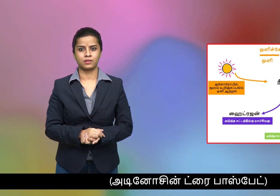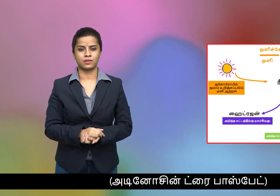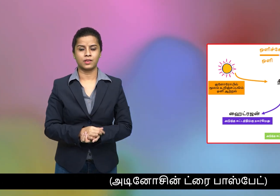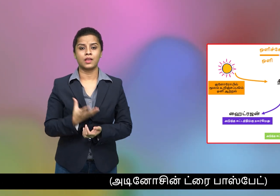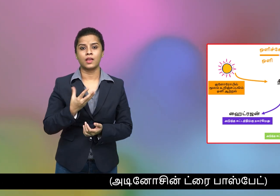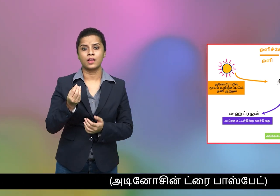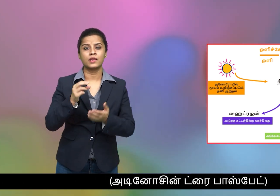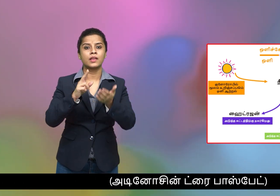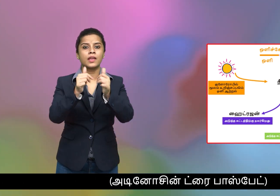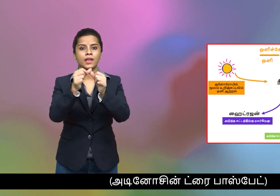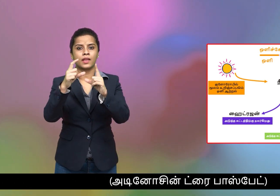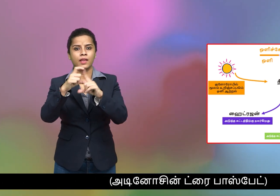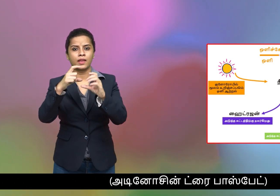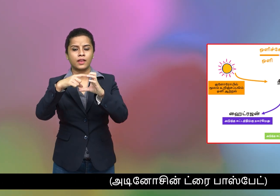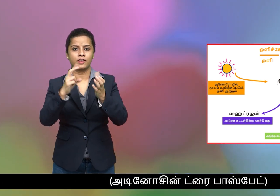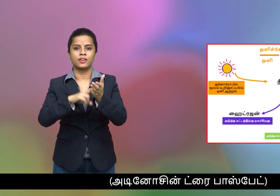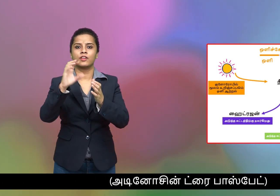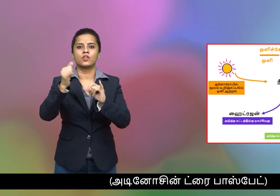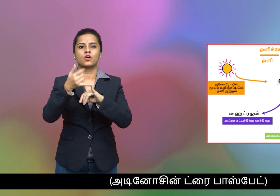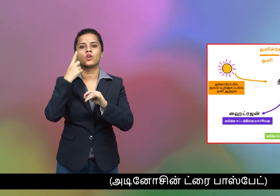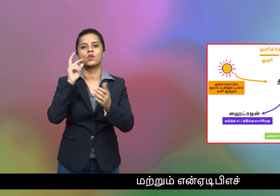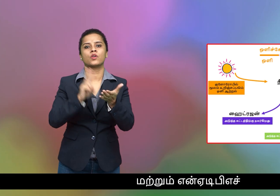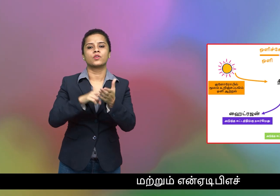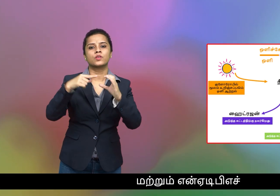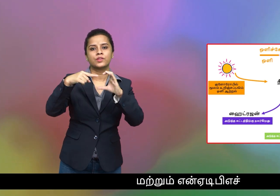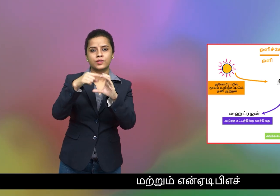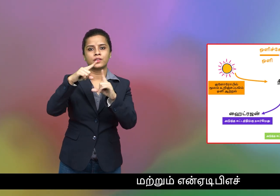அதாவது அடினோசின் ட்ரைபாஸ்பேட் மற்றும்